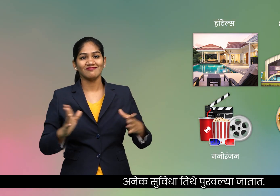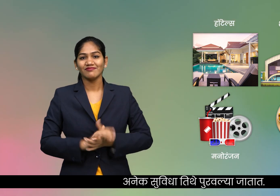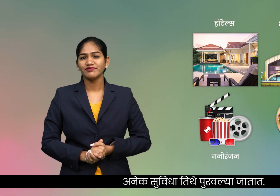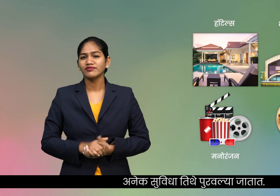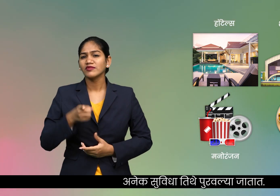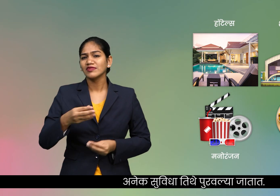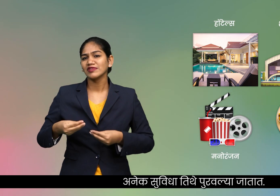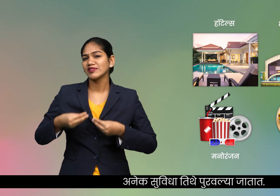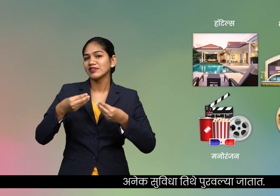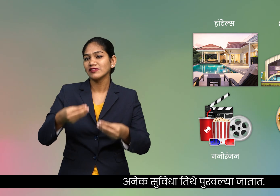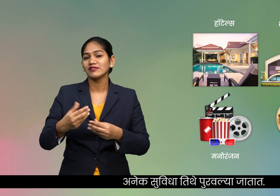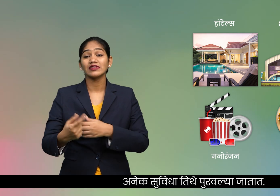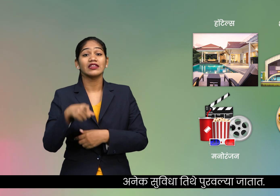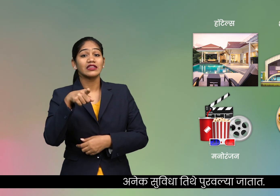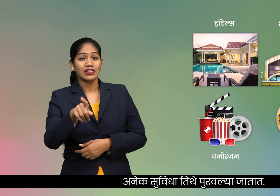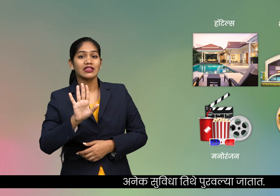अनेक सुविधा तिथे पुरवल्या जातात.